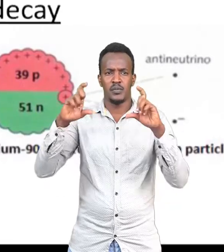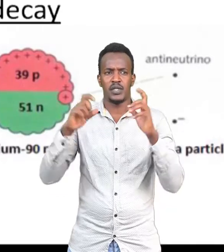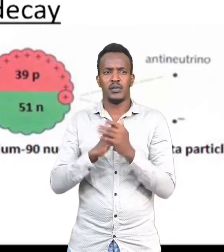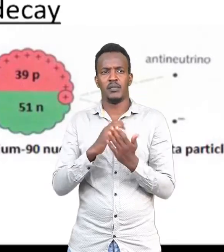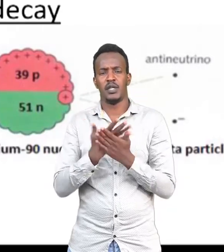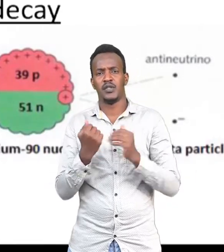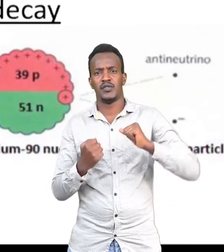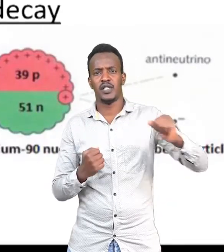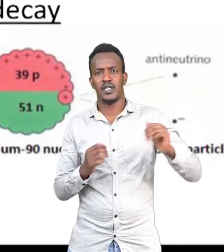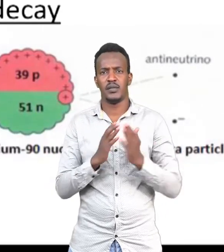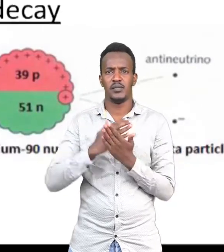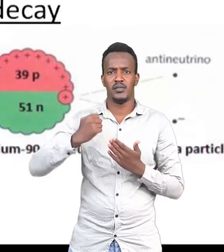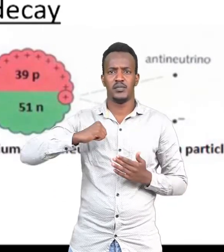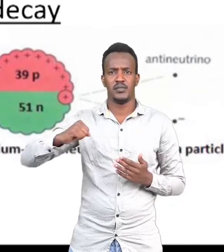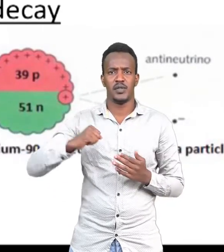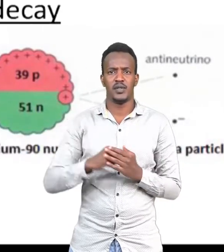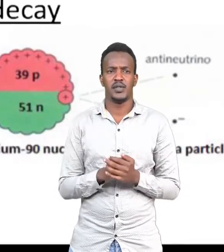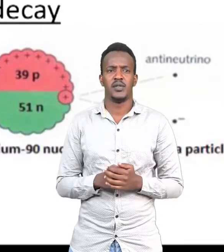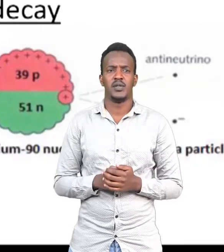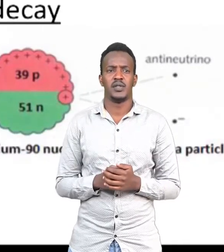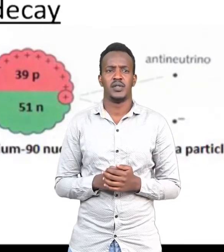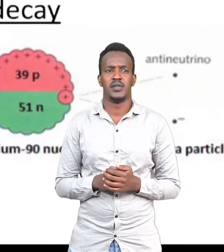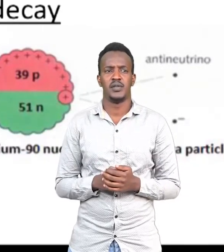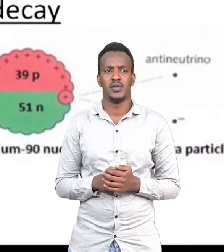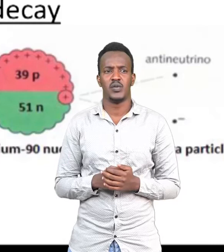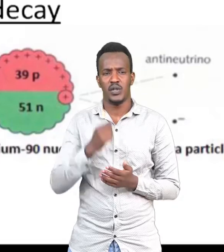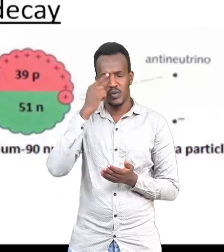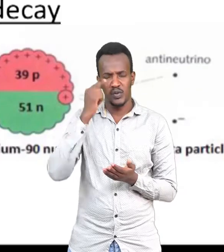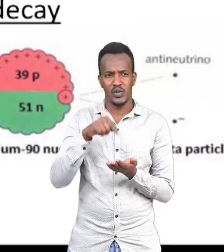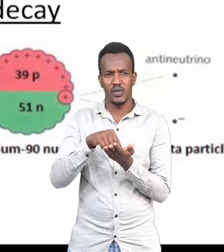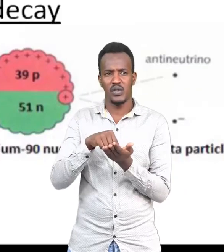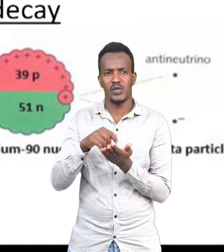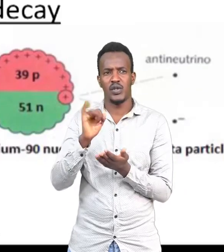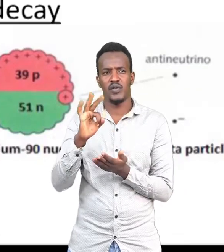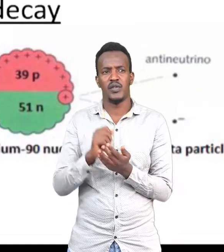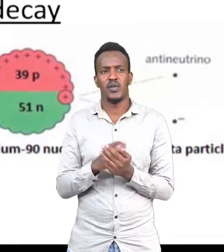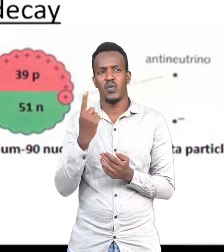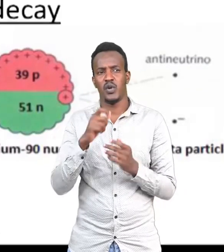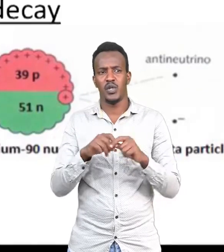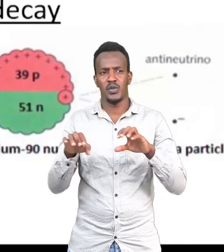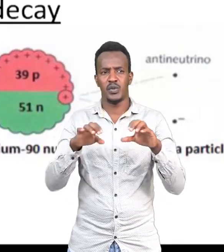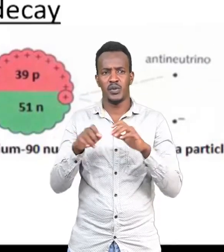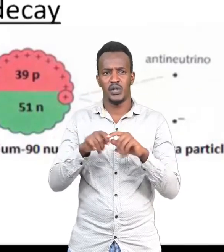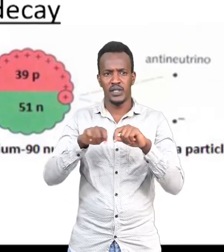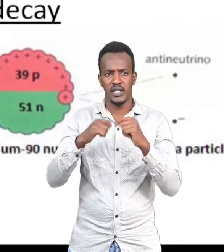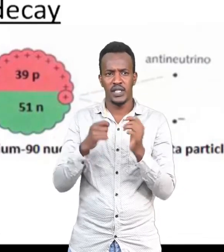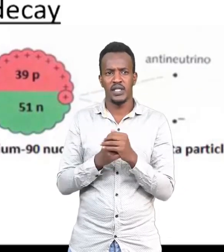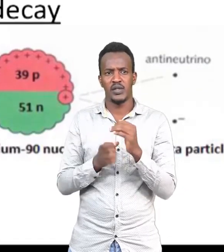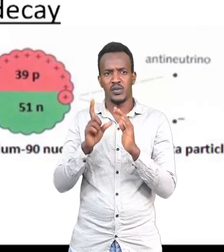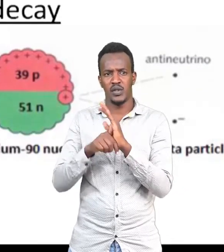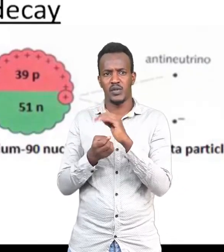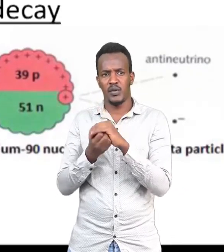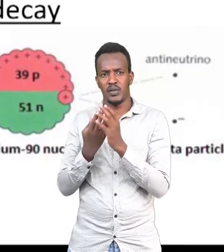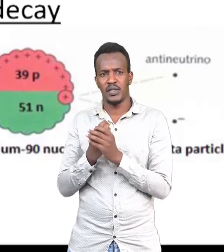qaybta bidixda qaybta kale markaasi midigta waxa weeyaan iyada waa nucleus ta strontiumta dhigkay bay samaysay waxaa soo baxay markaasi waxa